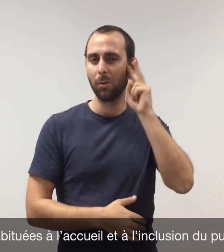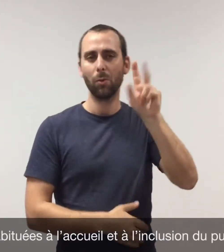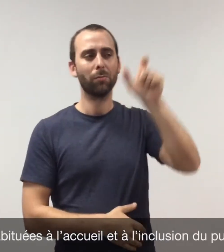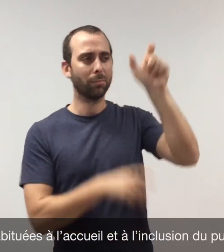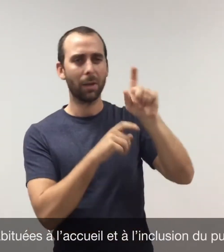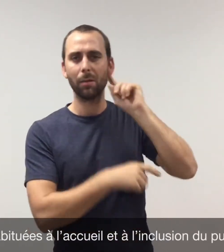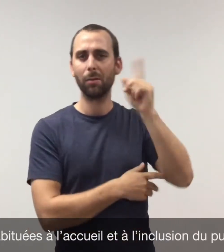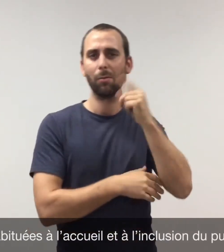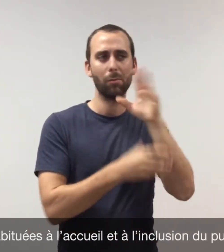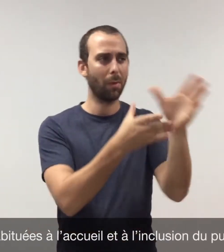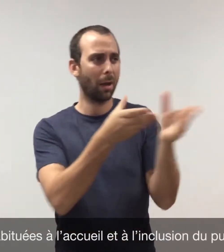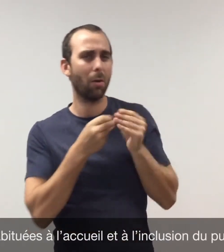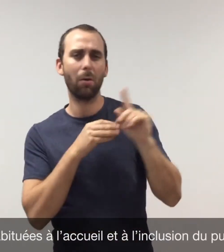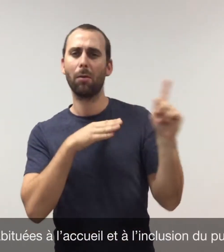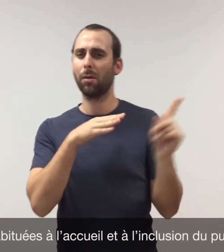et à l'inclusion du public sourd.